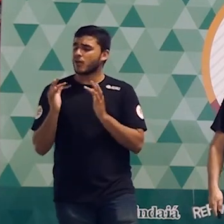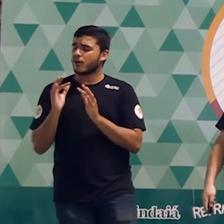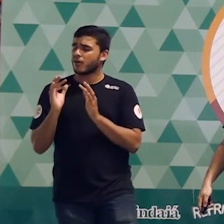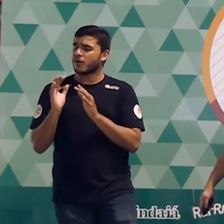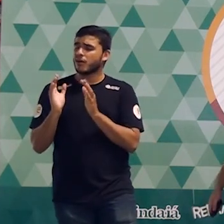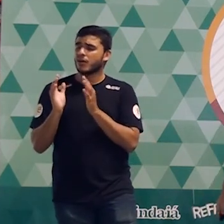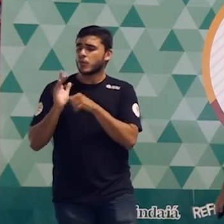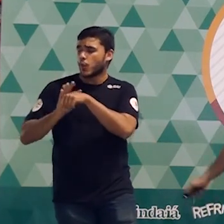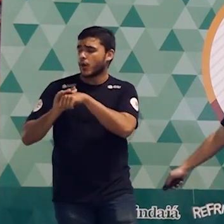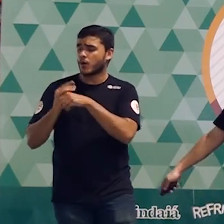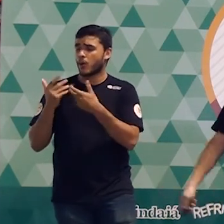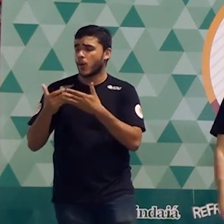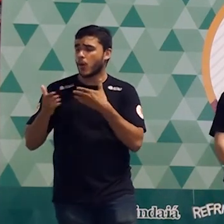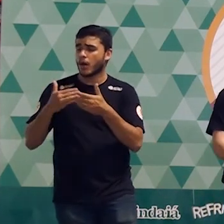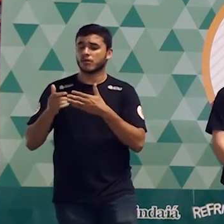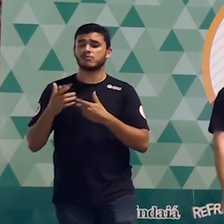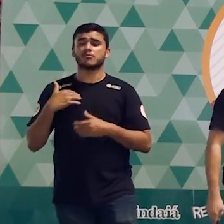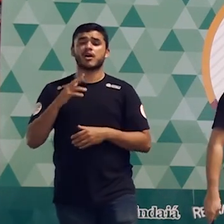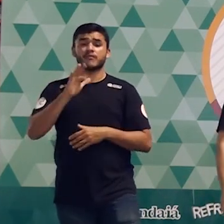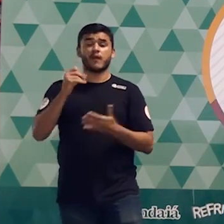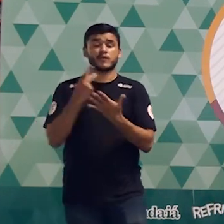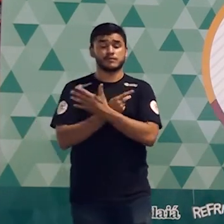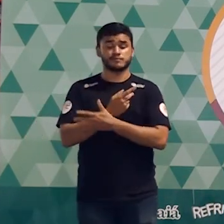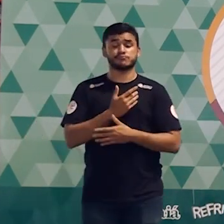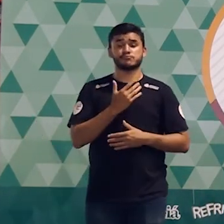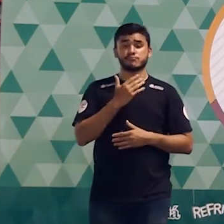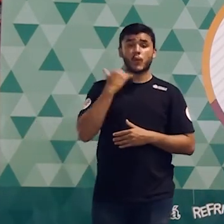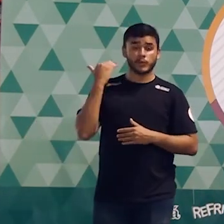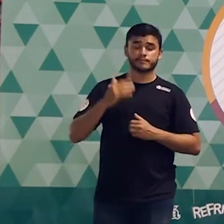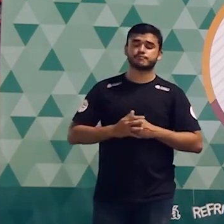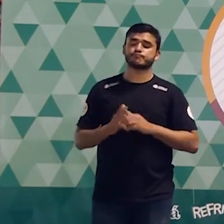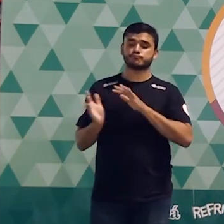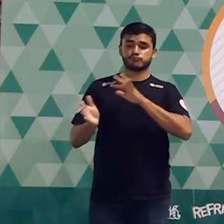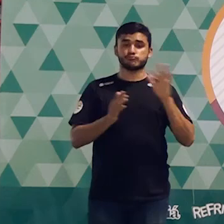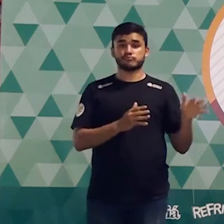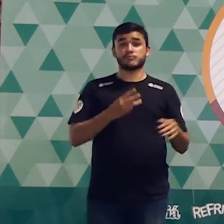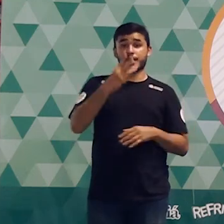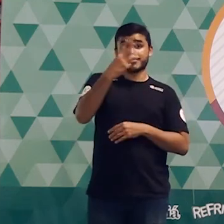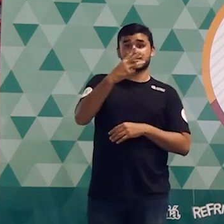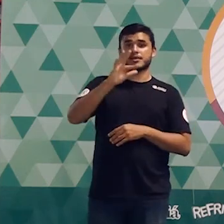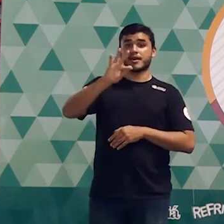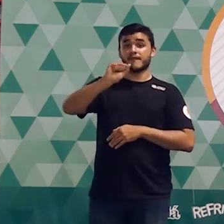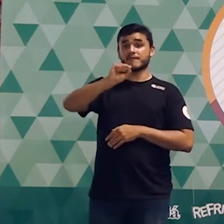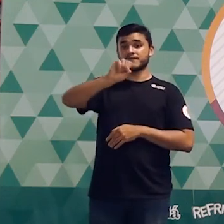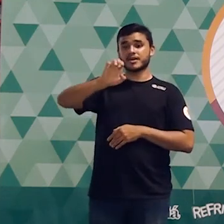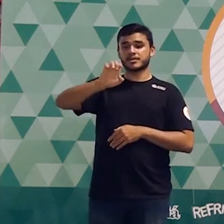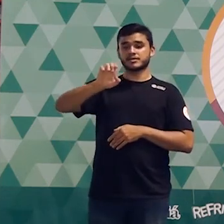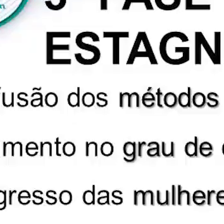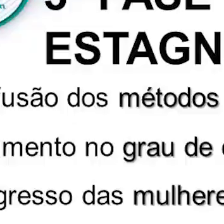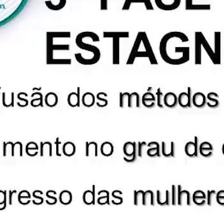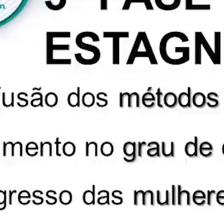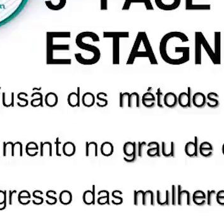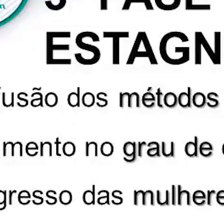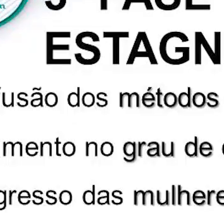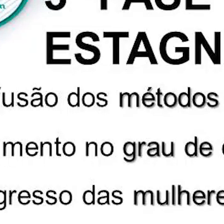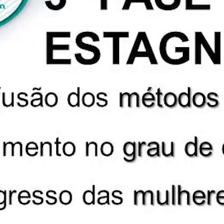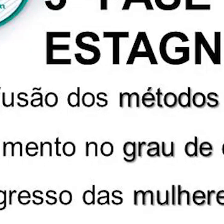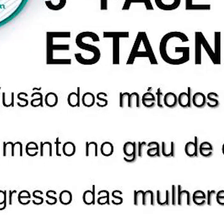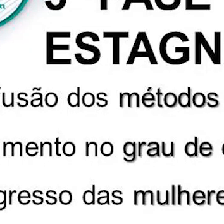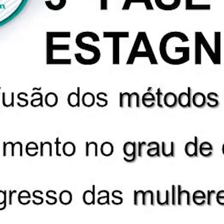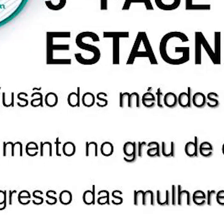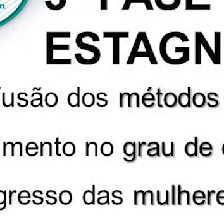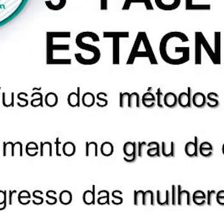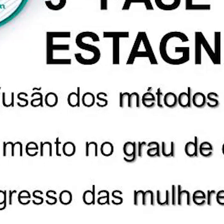certo? Então essa é a segunda fase. A terceira fase é a fase em que, já caiu a mortalidade, não foi?